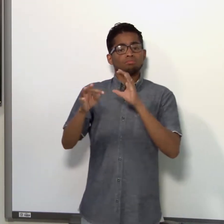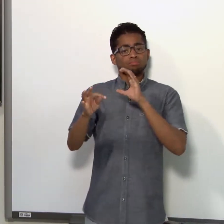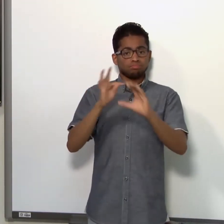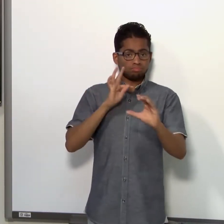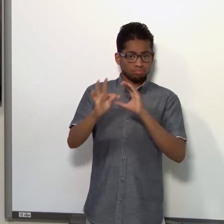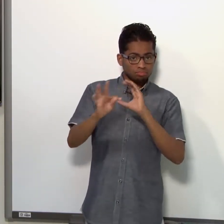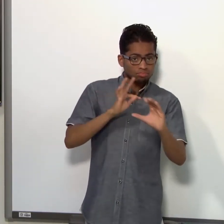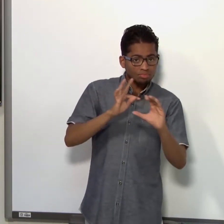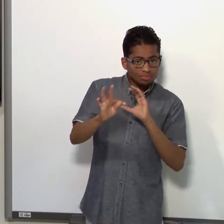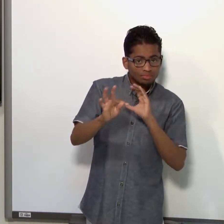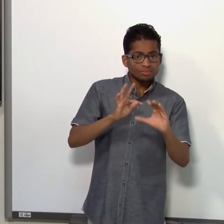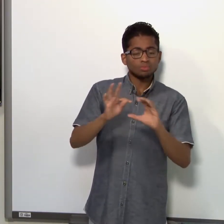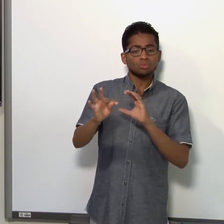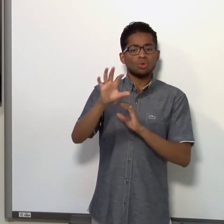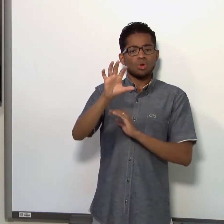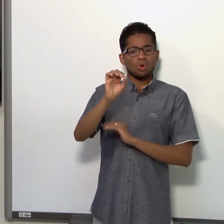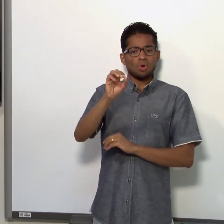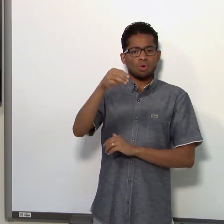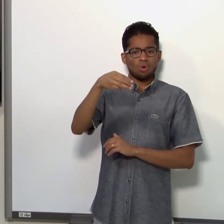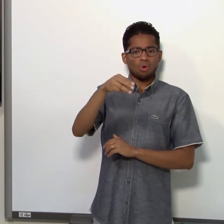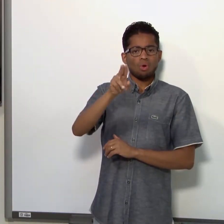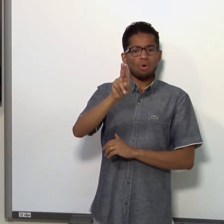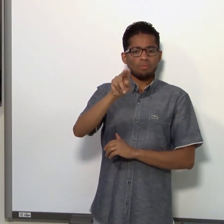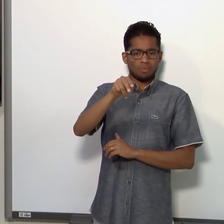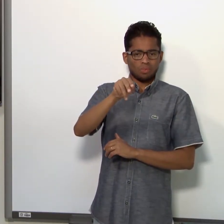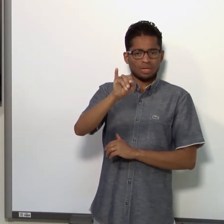Temos a comunicação total,